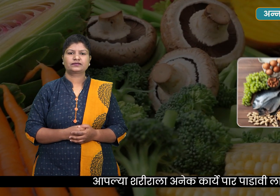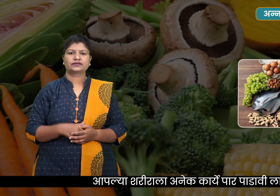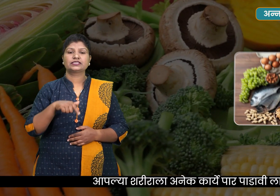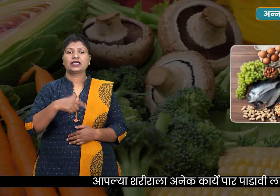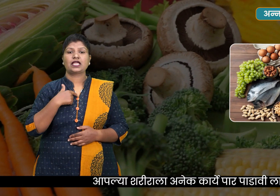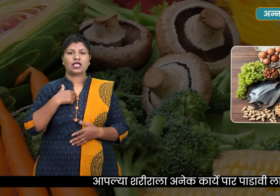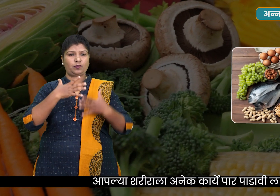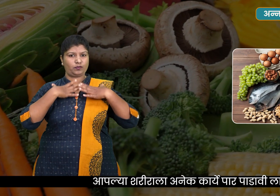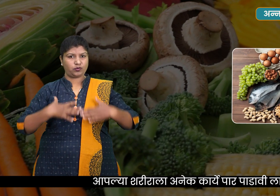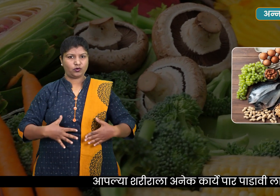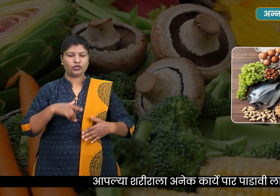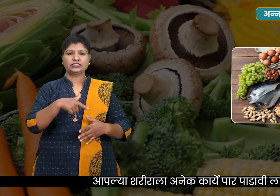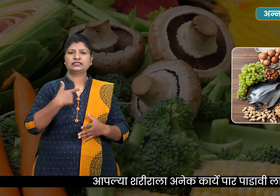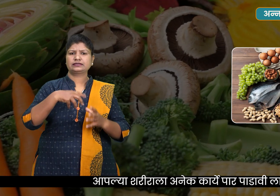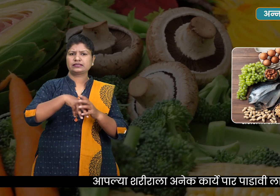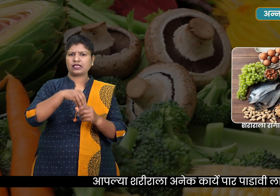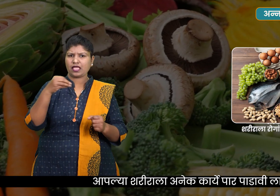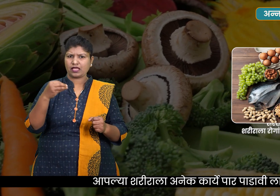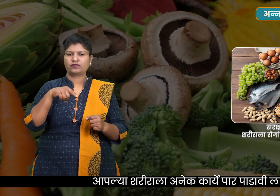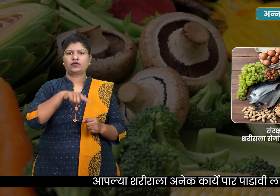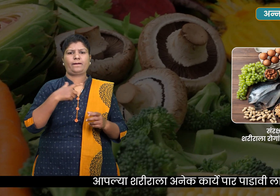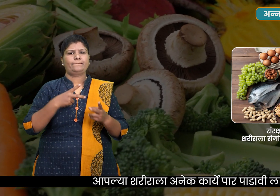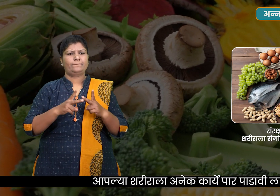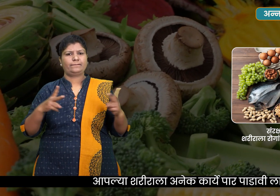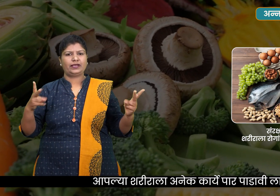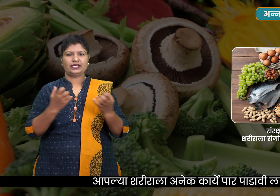आपल्या शरीराला अनेक कार्ये पार पाडावी लागतात.